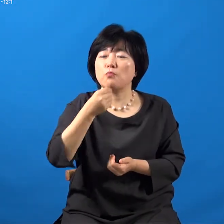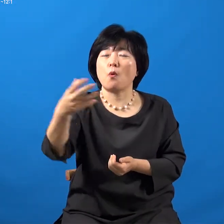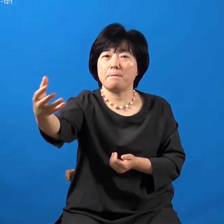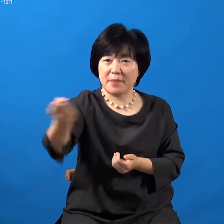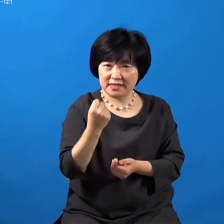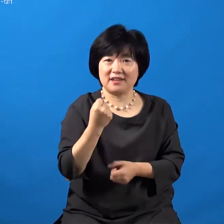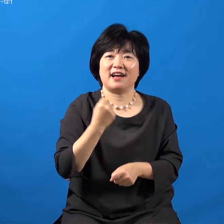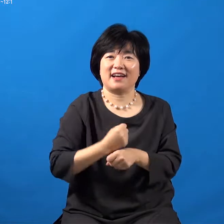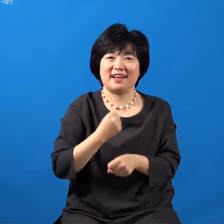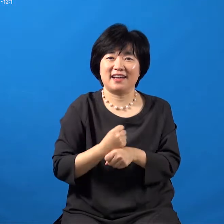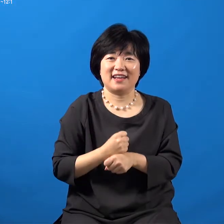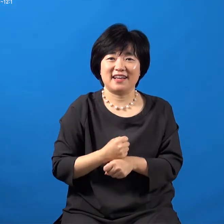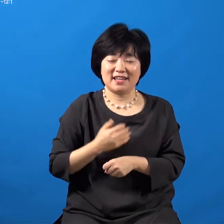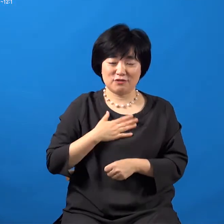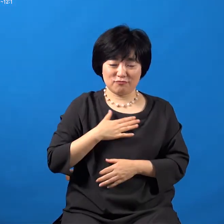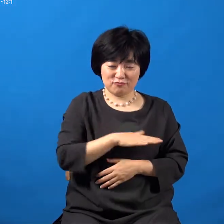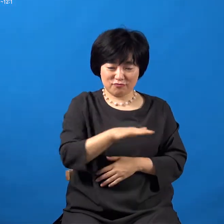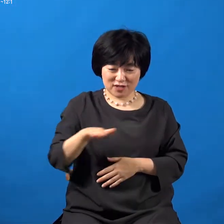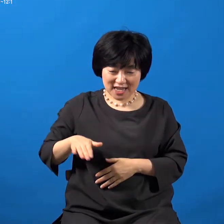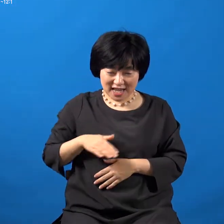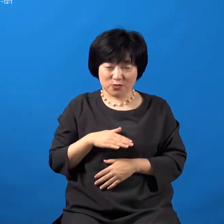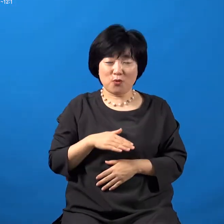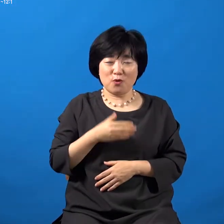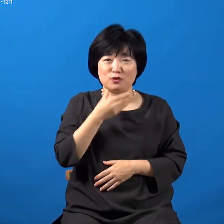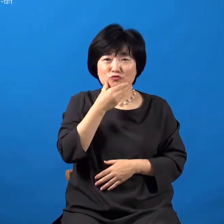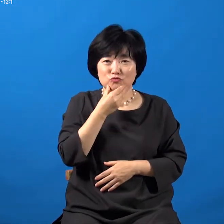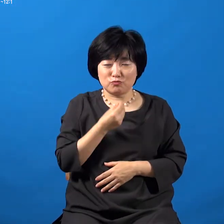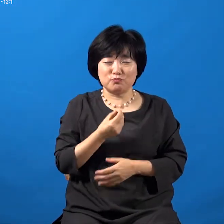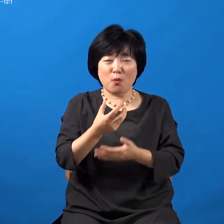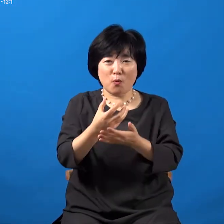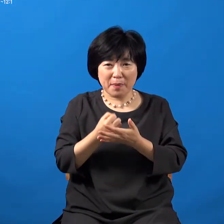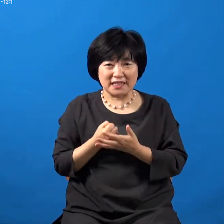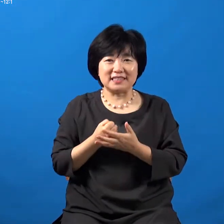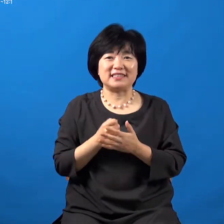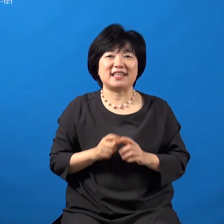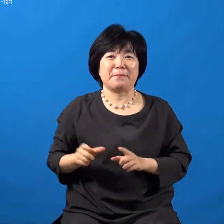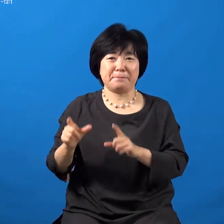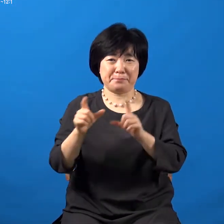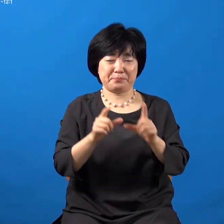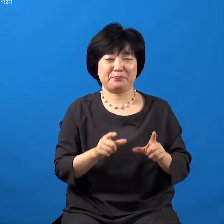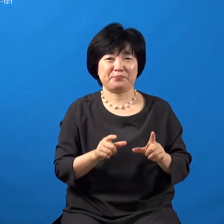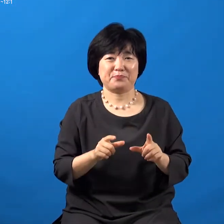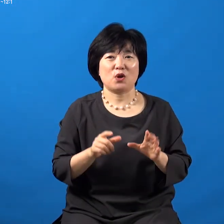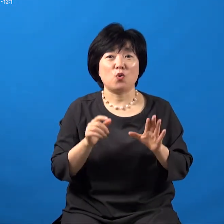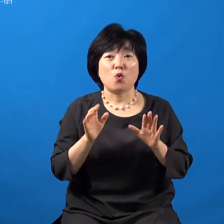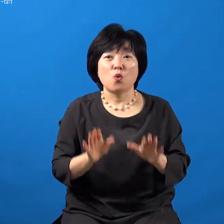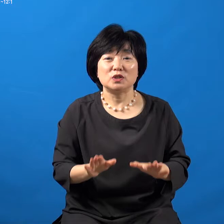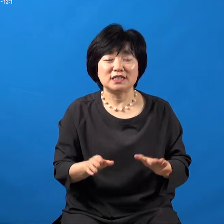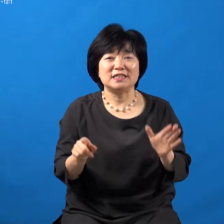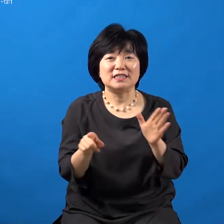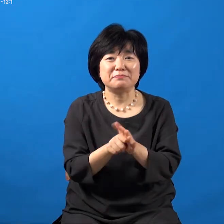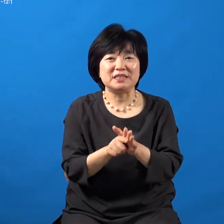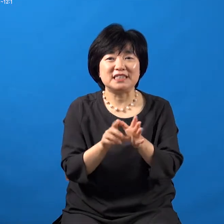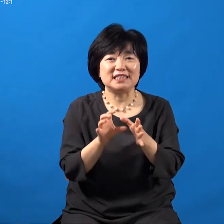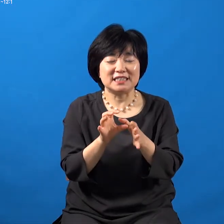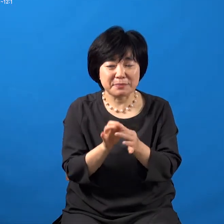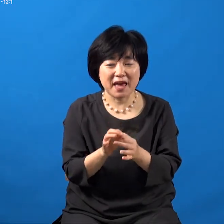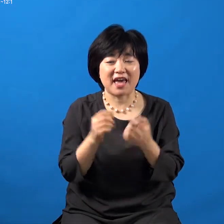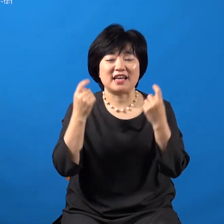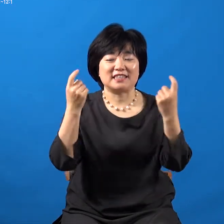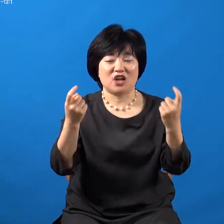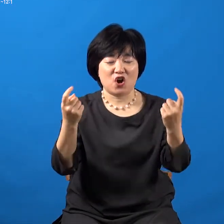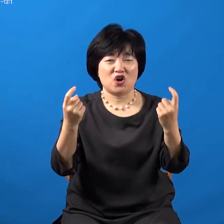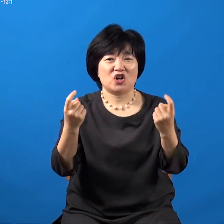것이고 우리에게도 축복이 되는 삶. 오늘 성경은 그 믿음의